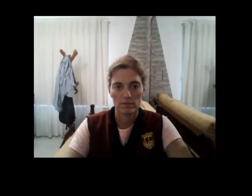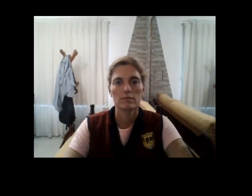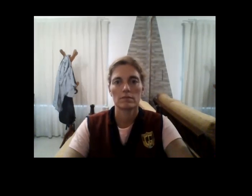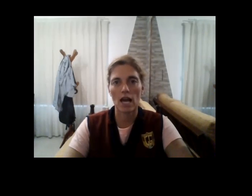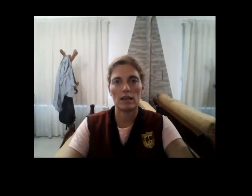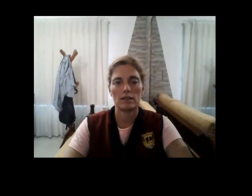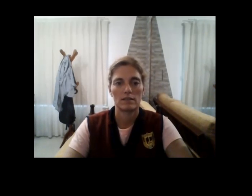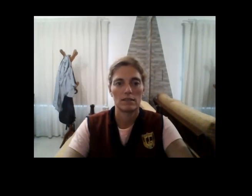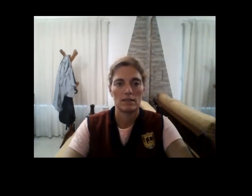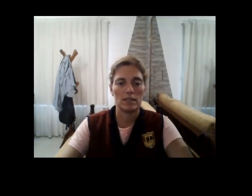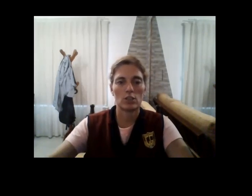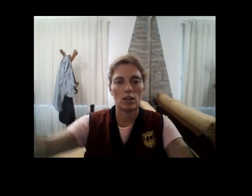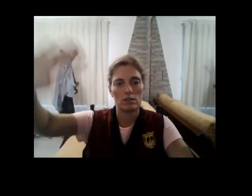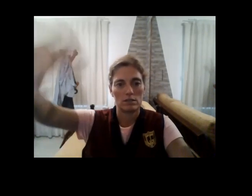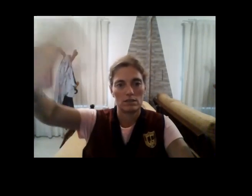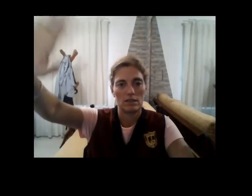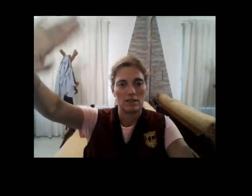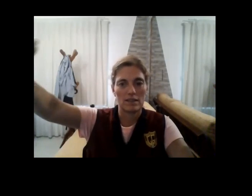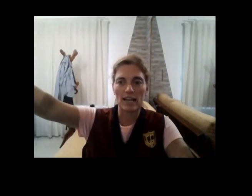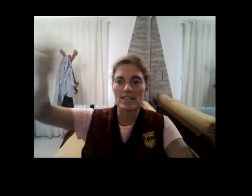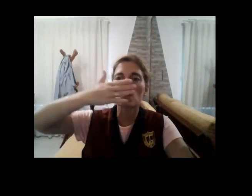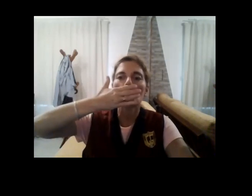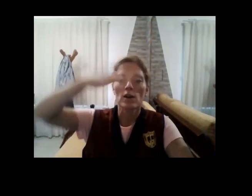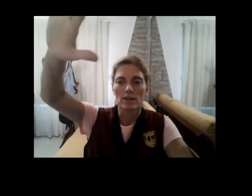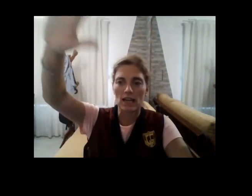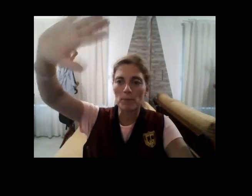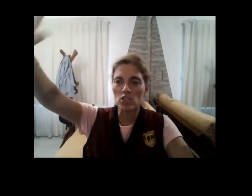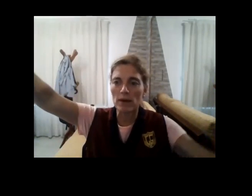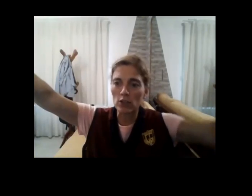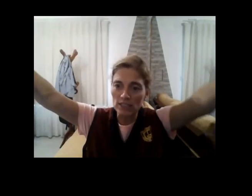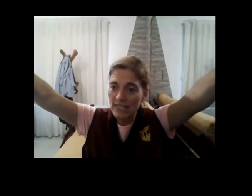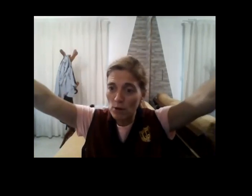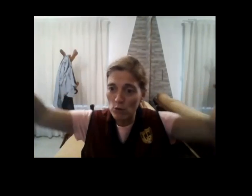¿sí? Dale. ¿Nos vemos la próxima? Dale. Dale, chao. Hasta la